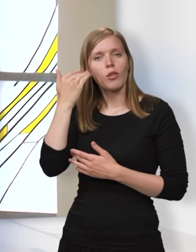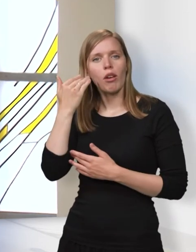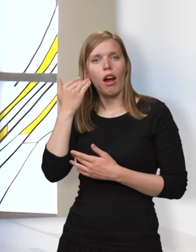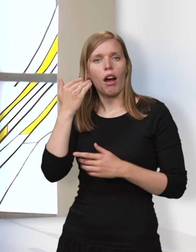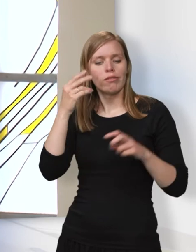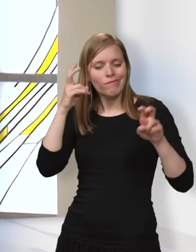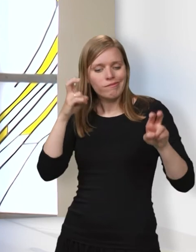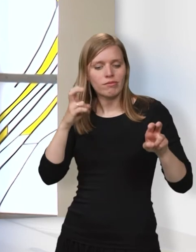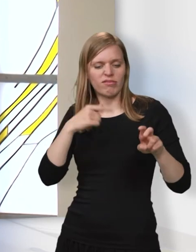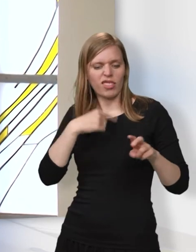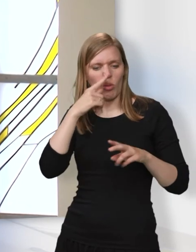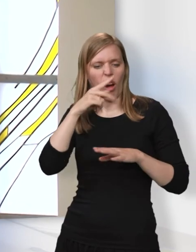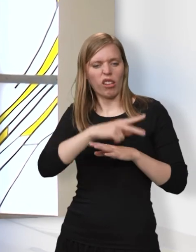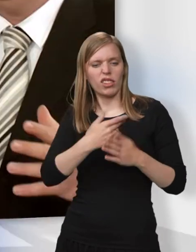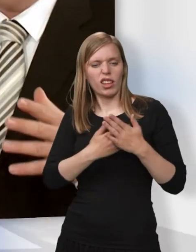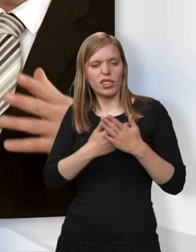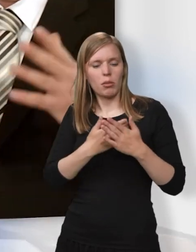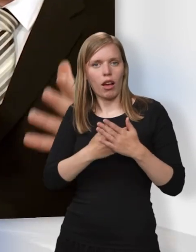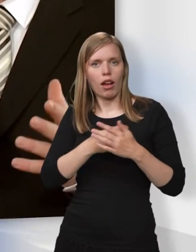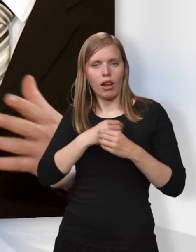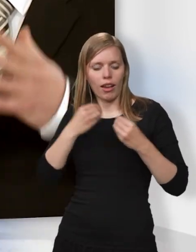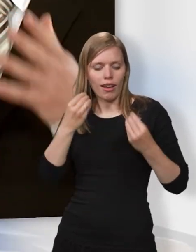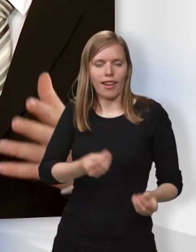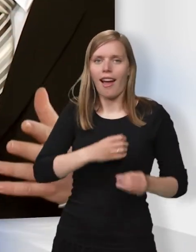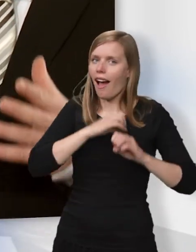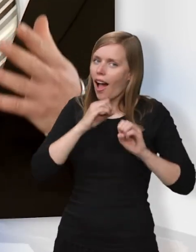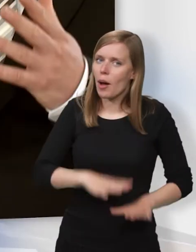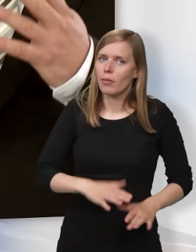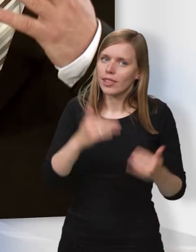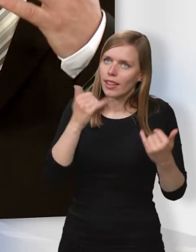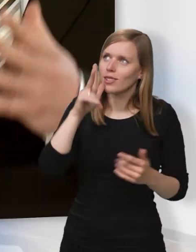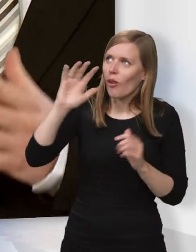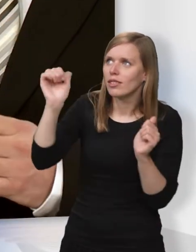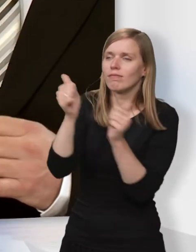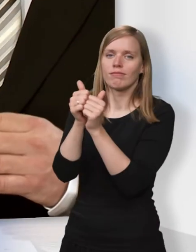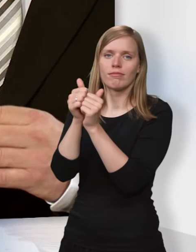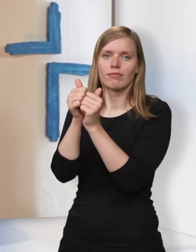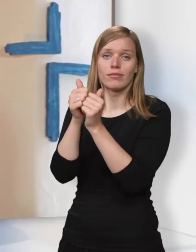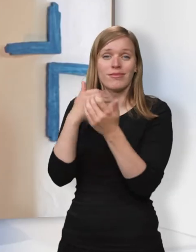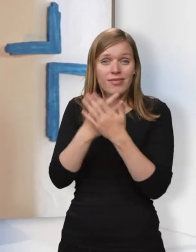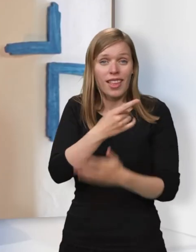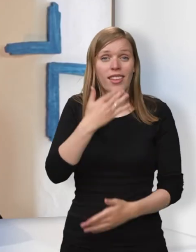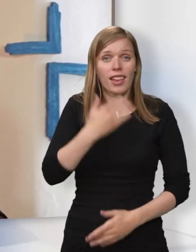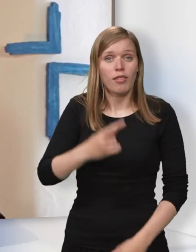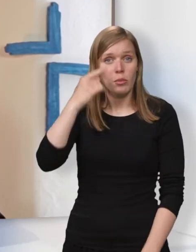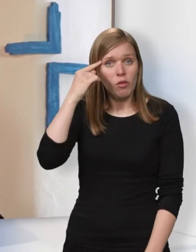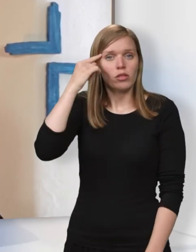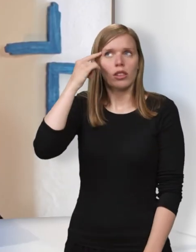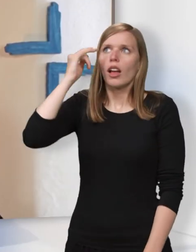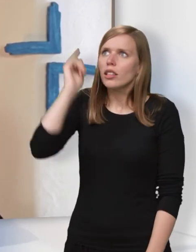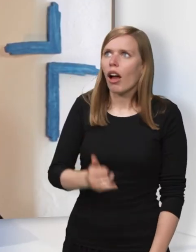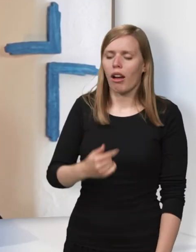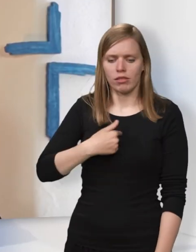Ansichtsexemplar-Dasein endlich aufhört. Das heißt auch, wir dürfen uns dessen bewusst sein, wir sind Gottes